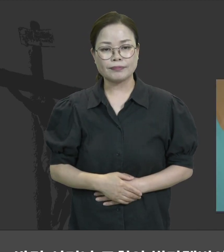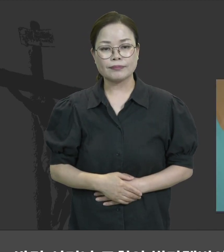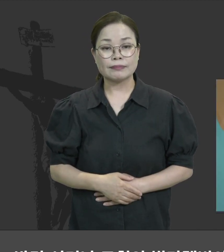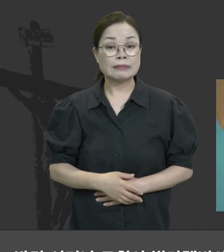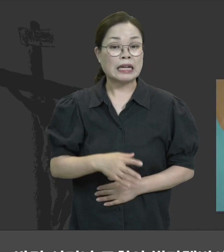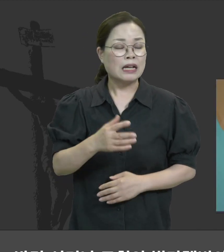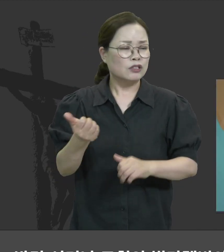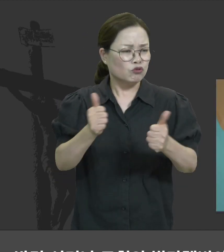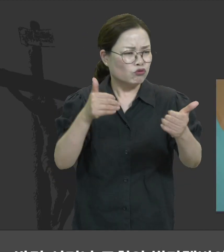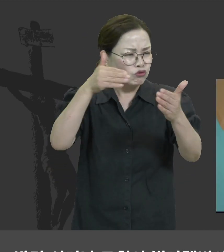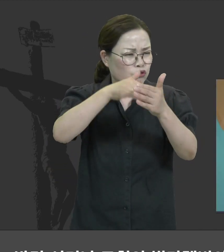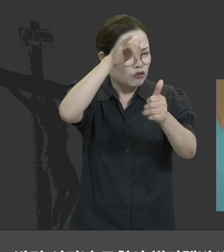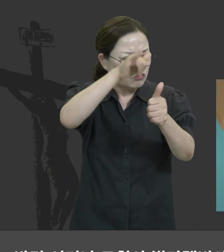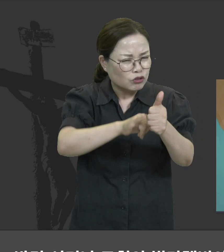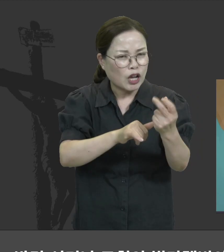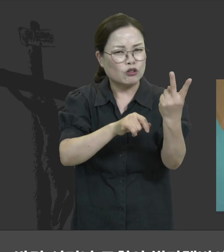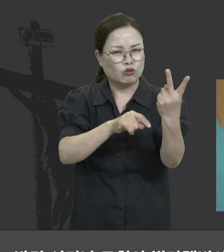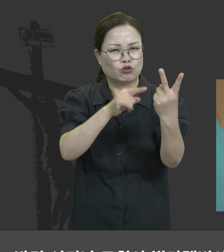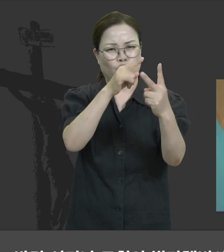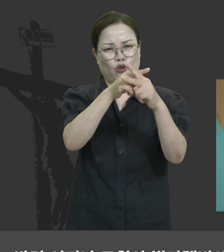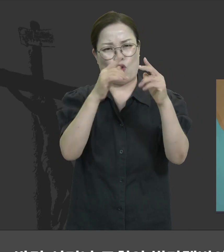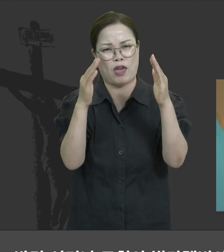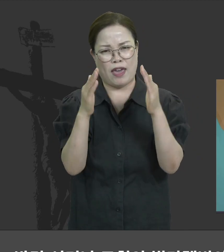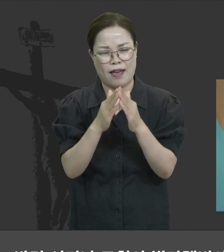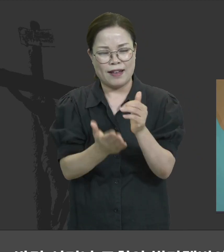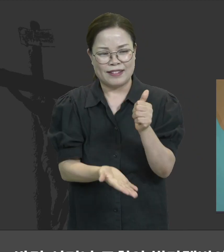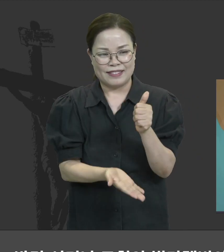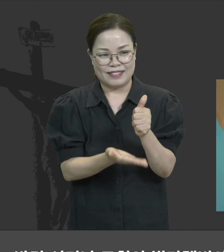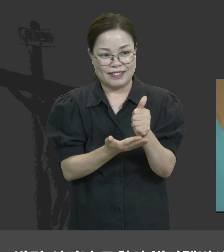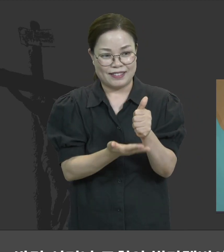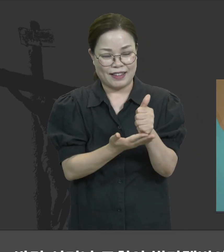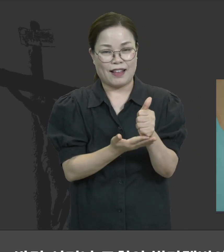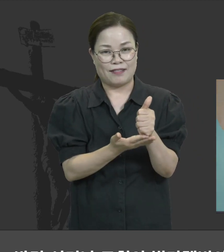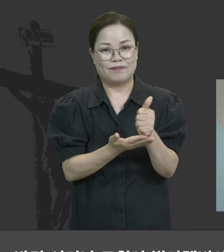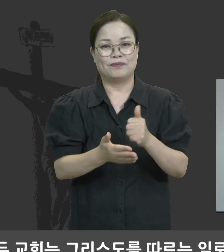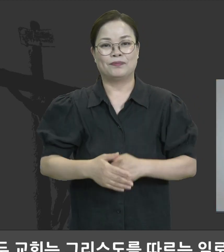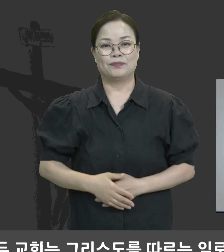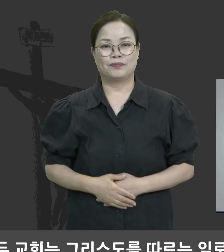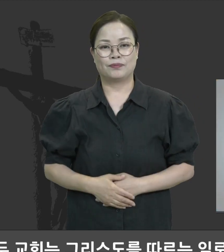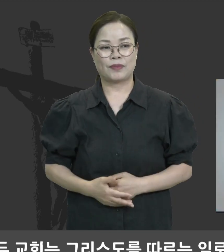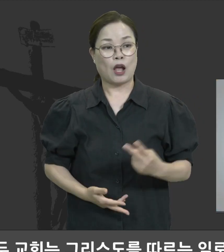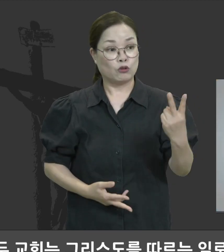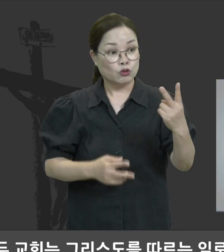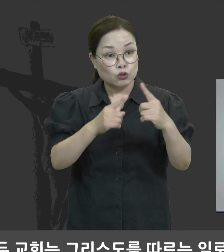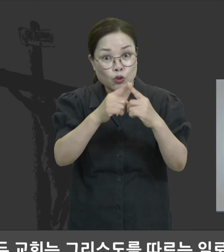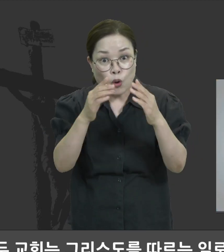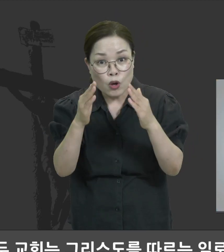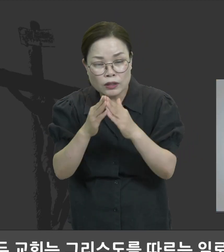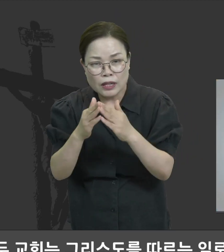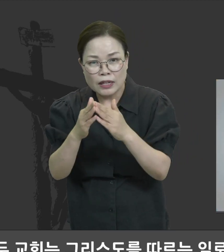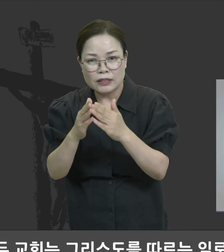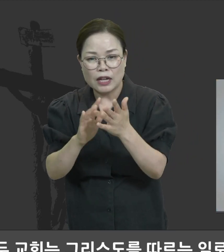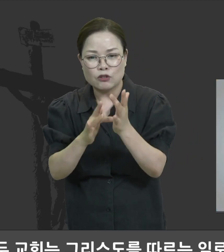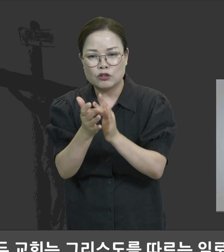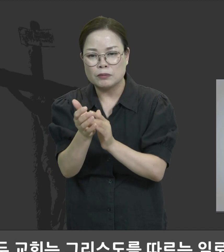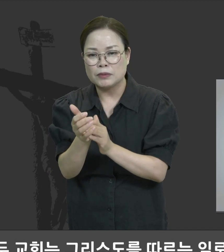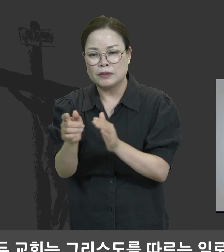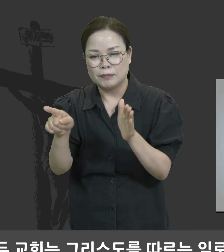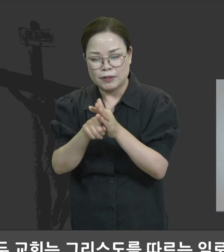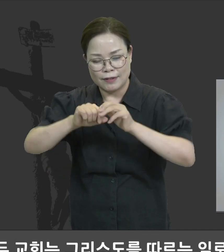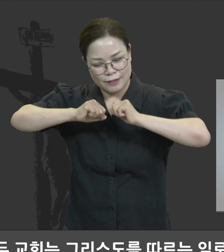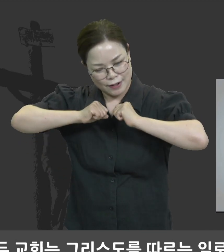반면 서머나 교회와 빌라델비아 교회는 칭찬만 받습니다. 두 교회는 그리스도를 따르는 일로